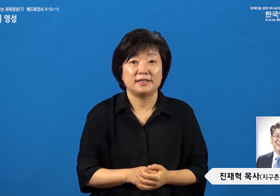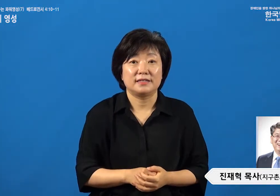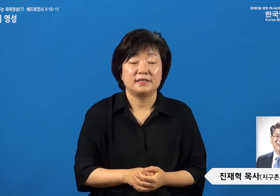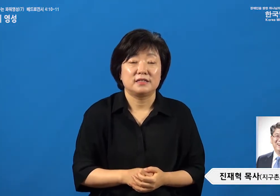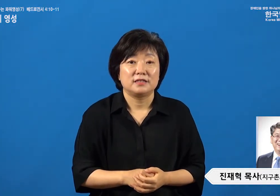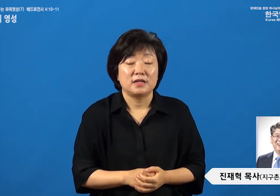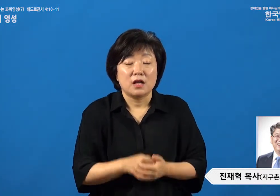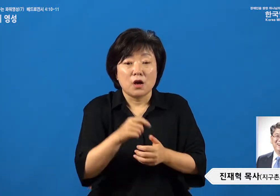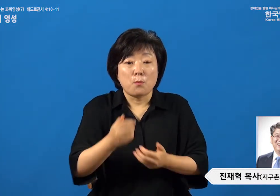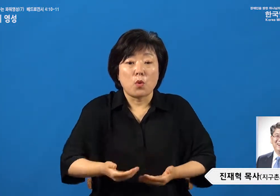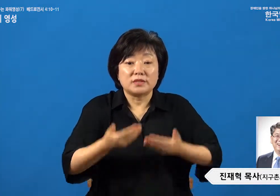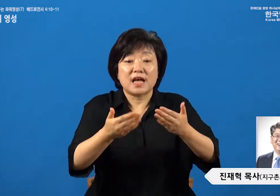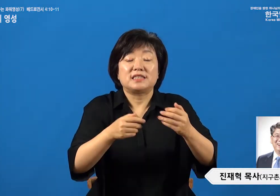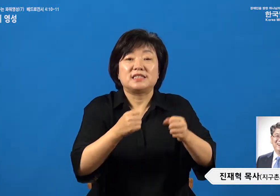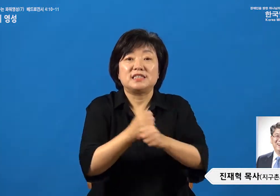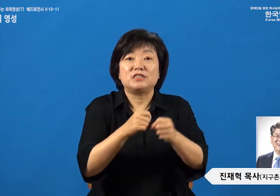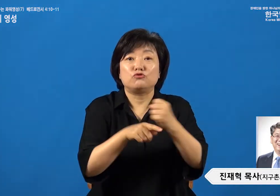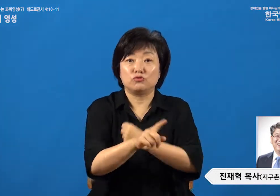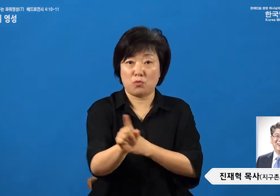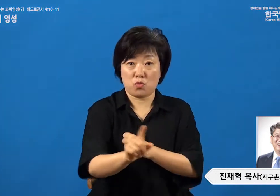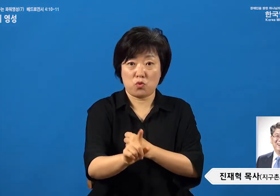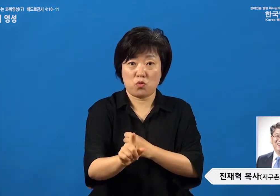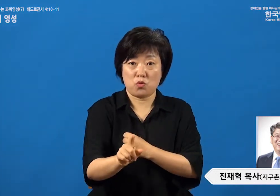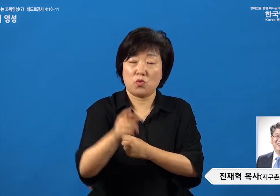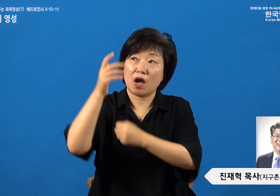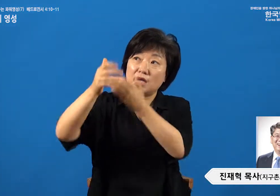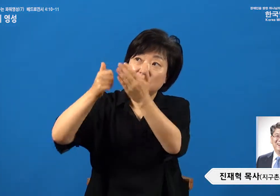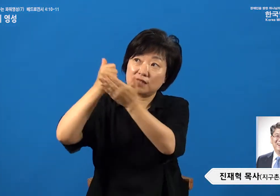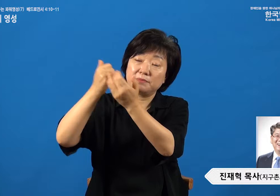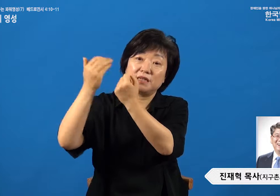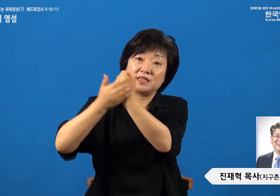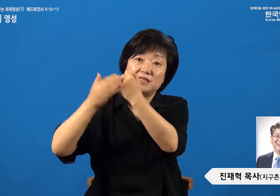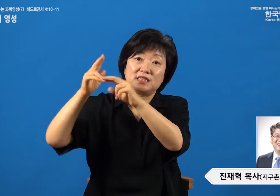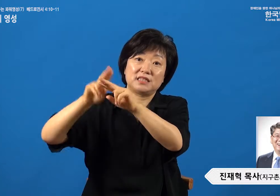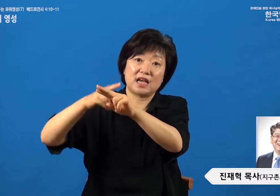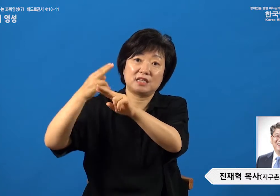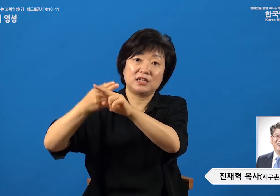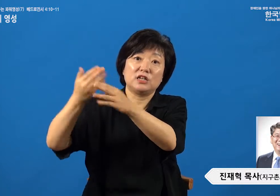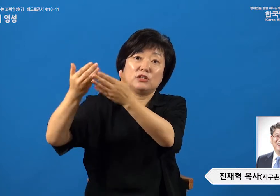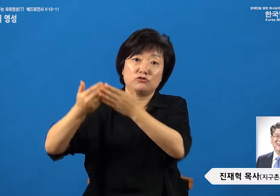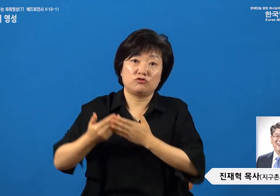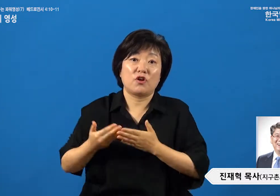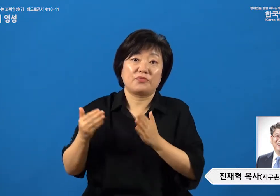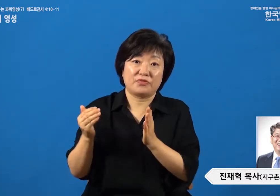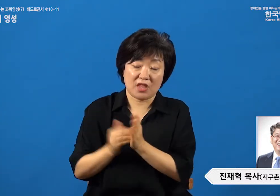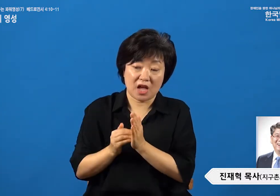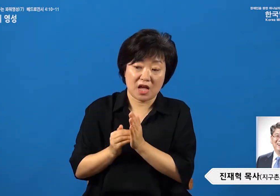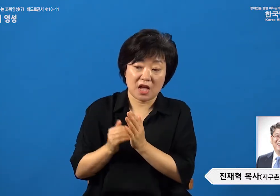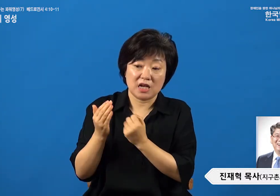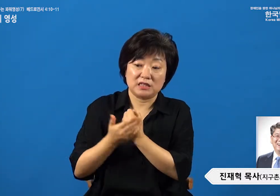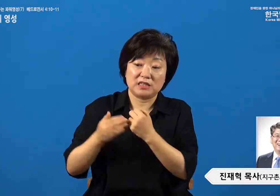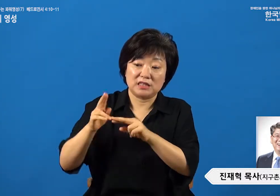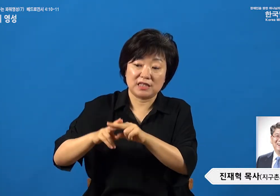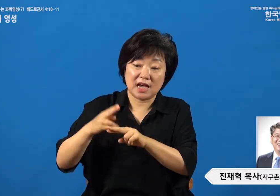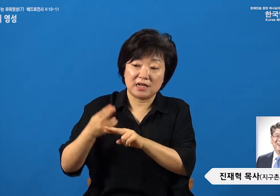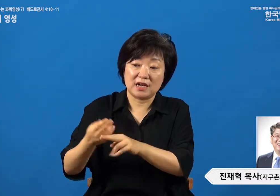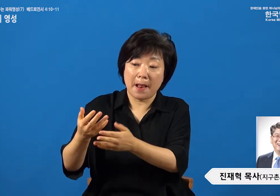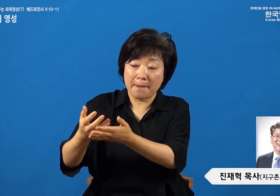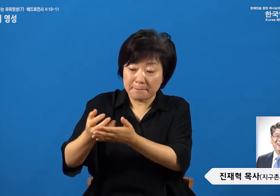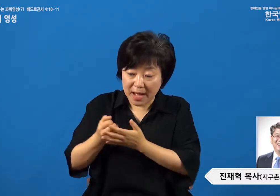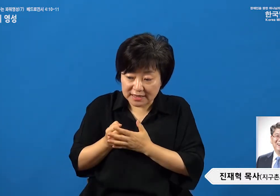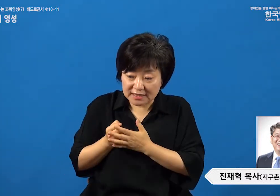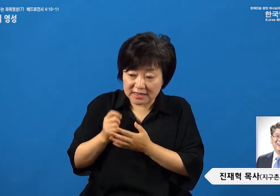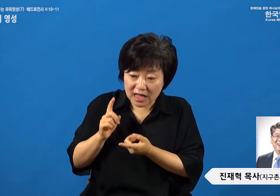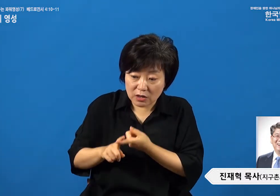이유를 설명하십니다. 하나님께서 은사를 주셨다. 오늘 성경은 우리에게 말씀합니다. 은사를 받은 대로